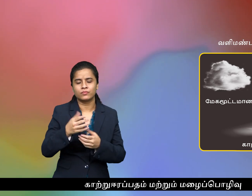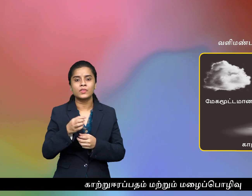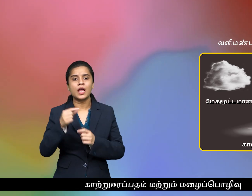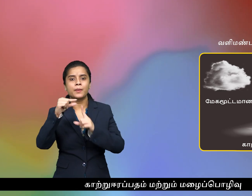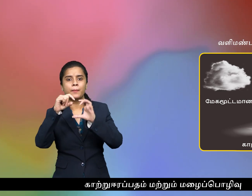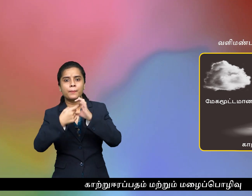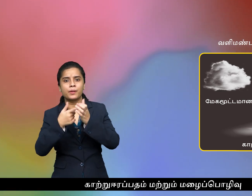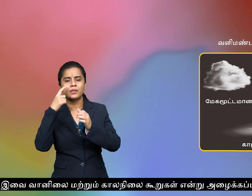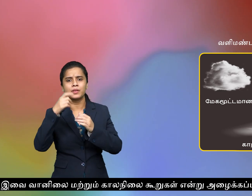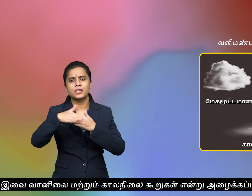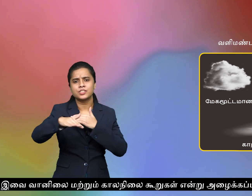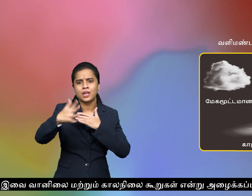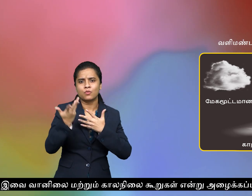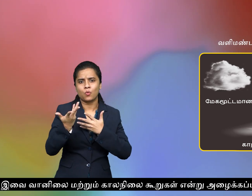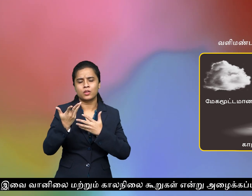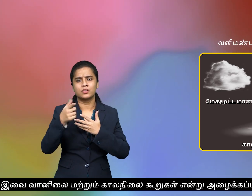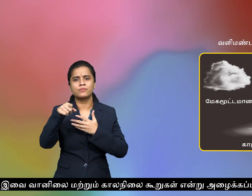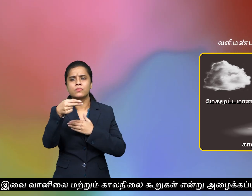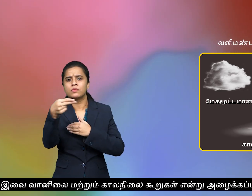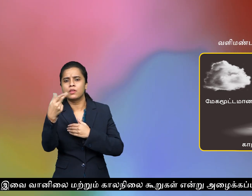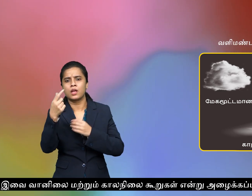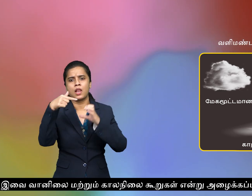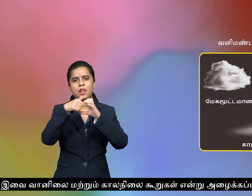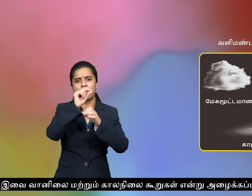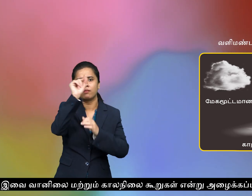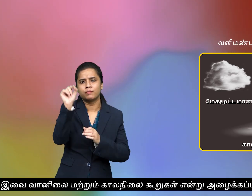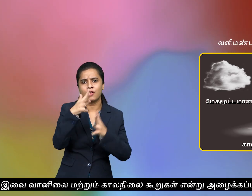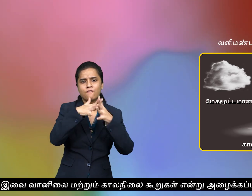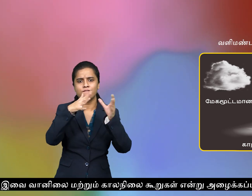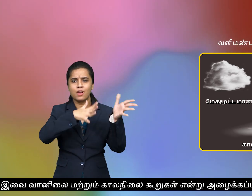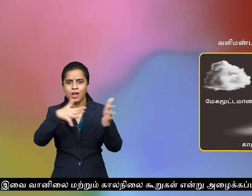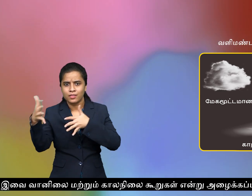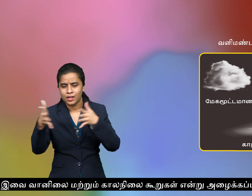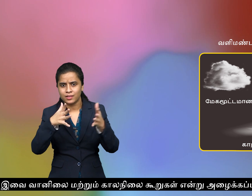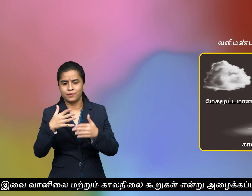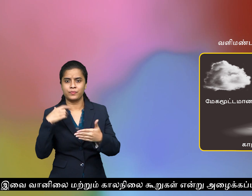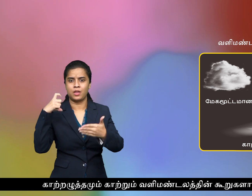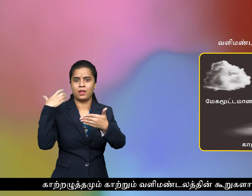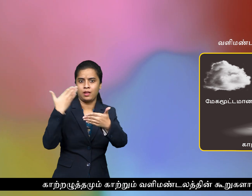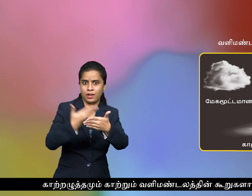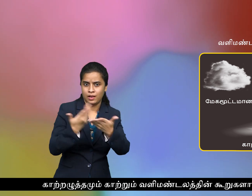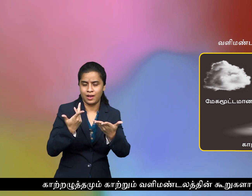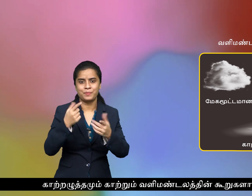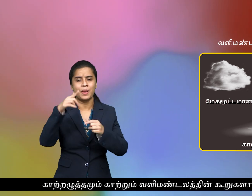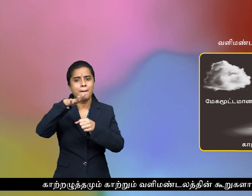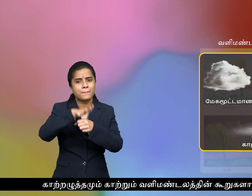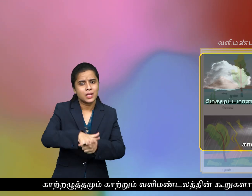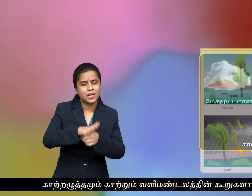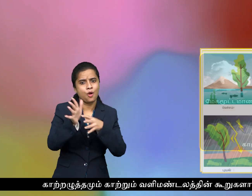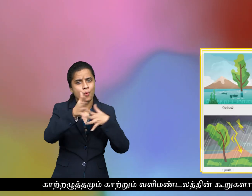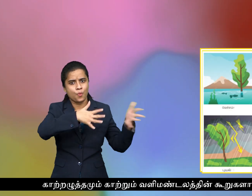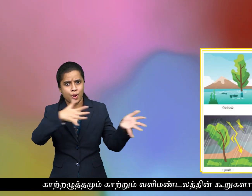மழைப்பொழிவு. இவை வானிலை மற்றும் காலநிலை கூறுகள் என்று அழைக்கப்படுகின்றன. காற்று